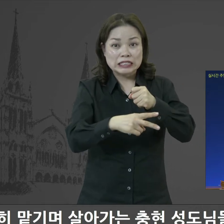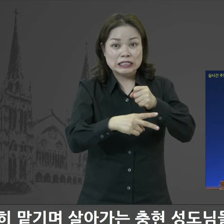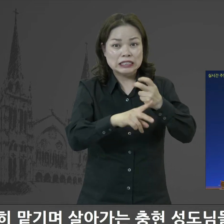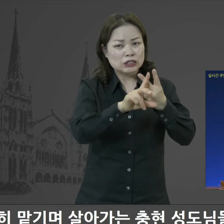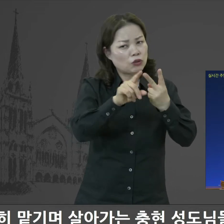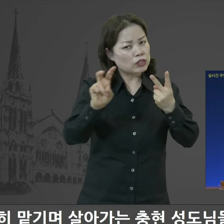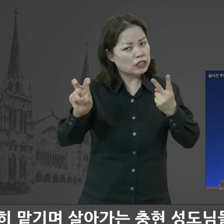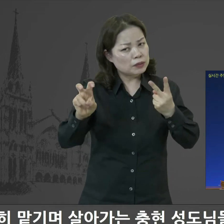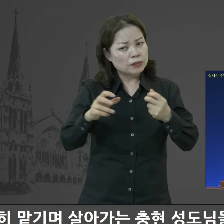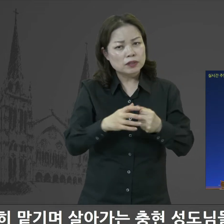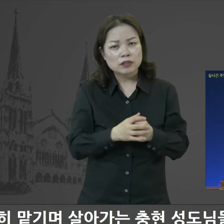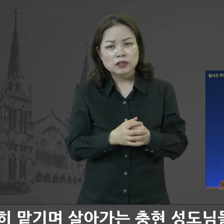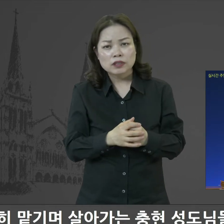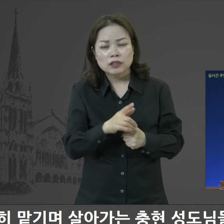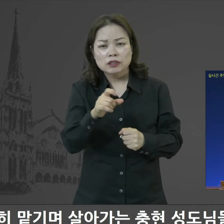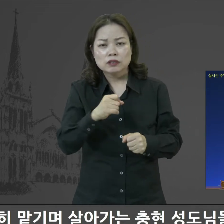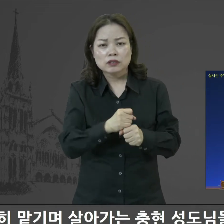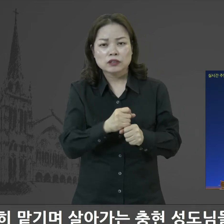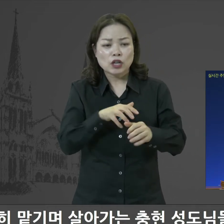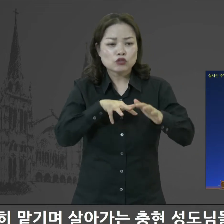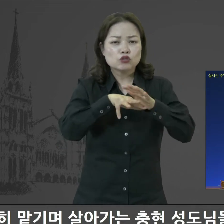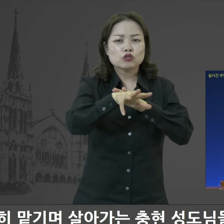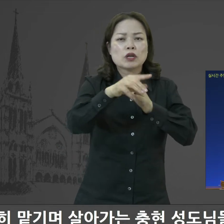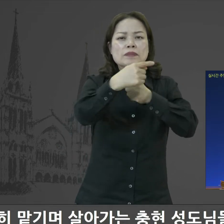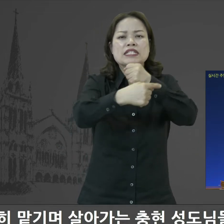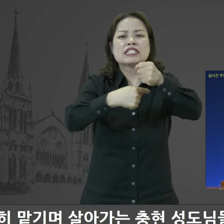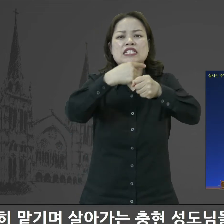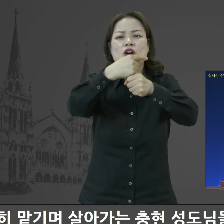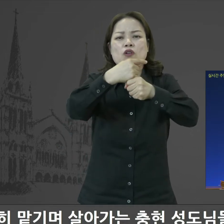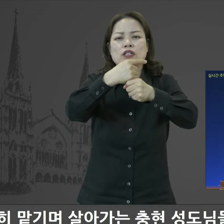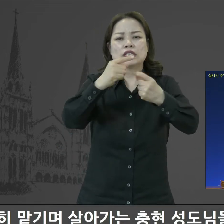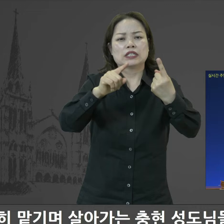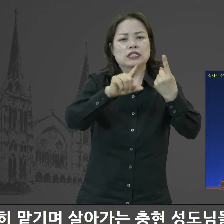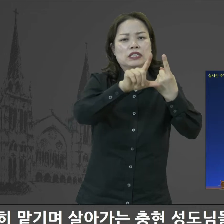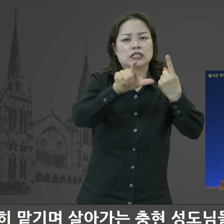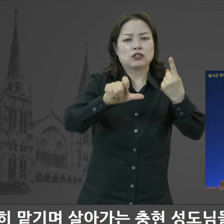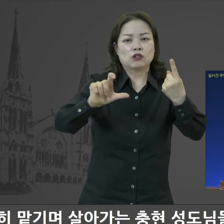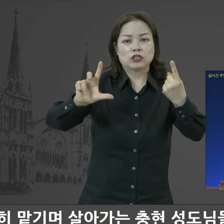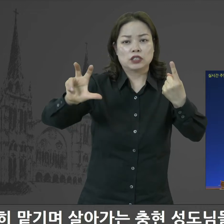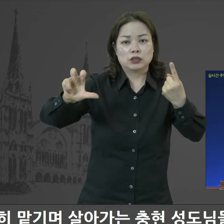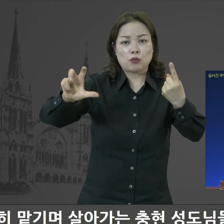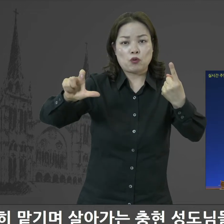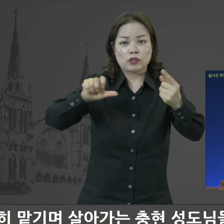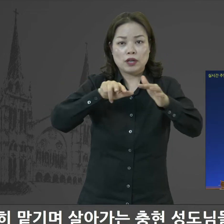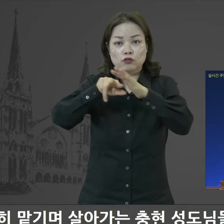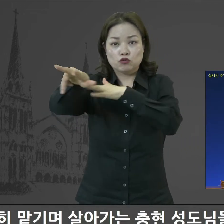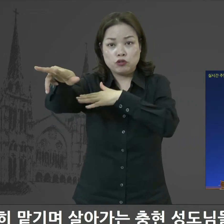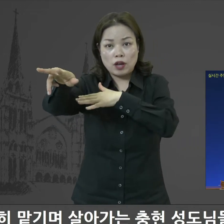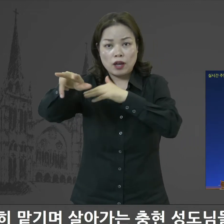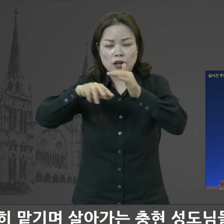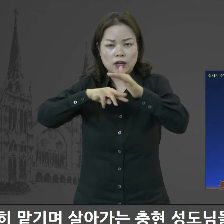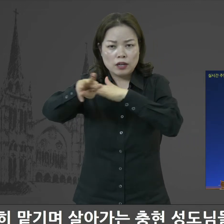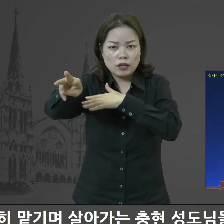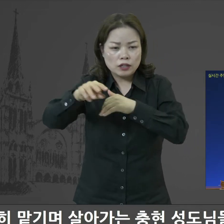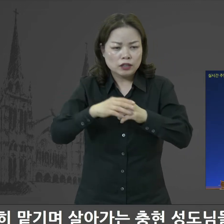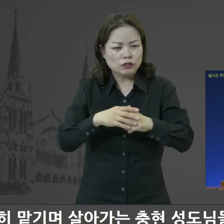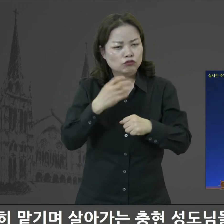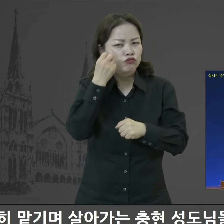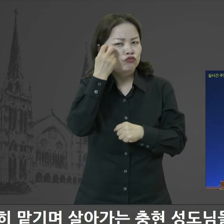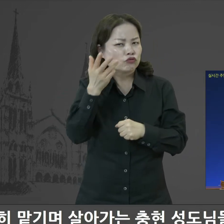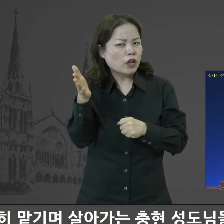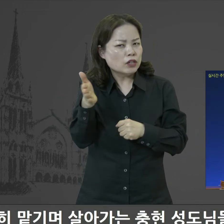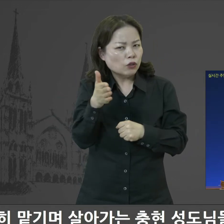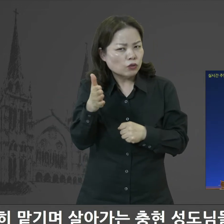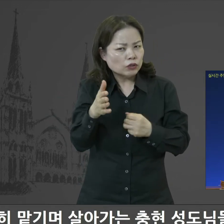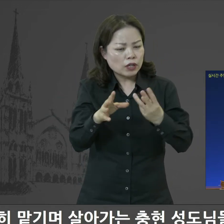됩니다. 여러분, 이스라엘 백성들이 출애굽 제1년 1월 15일에 출애굽을 합니다. 그리고 약 한 2달에 걸쳐